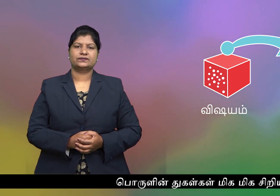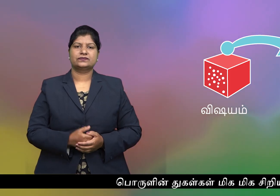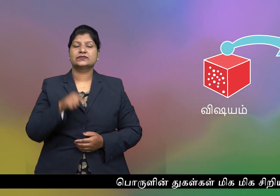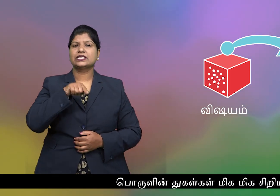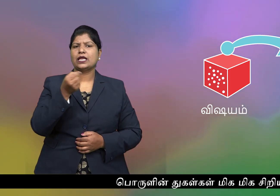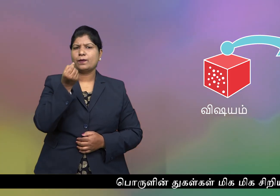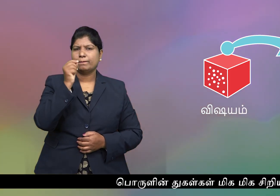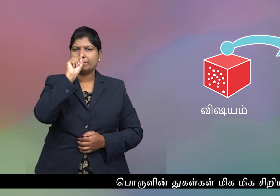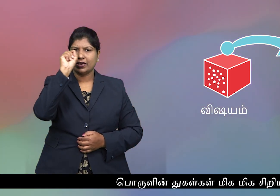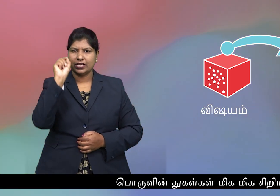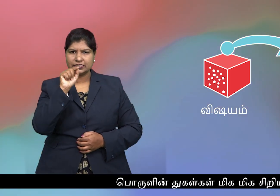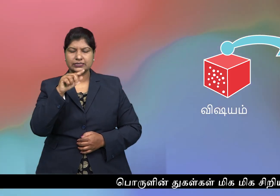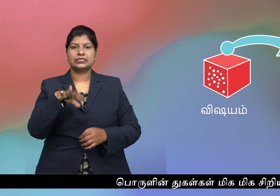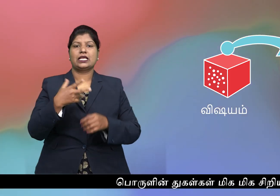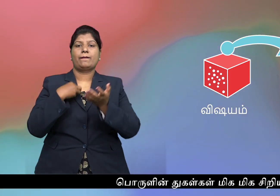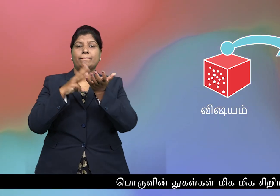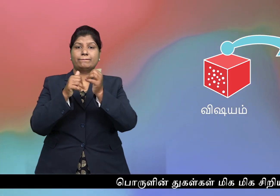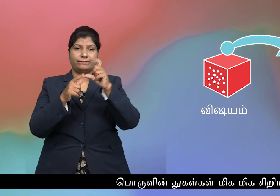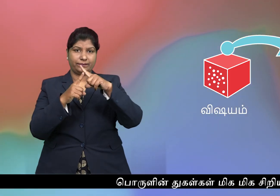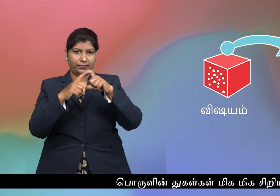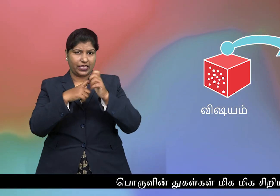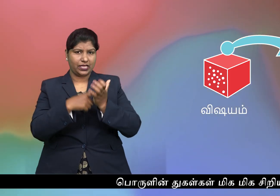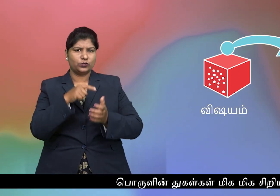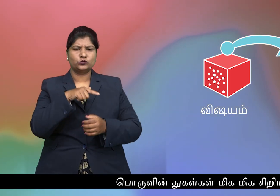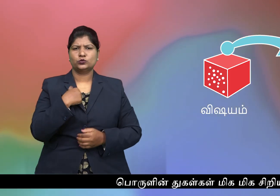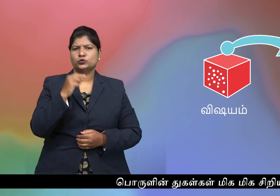பொருளின் துகள்கள் மிக மிக சிறியவை.